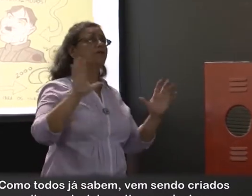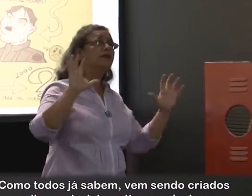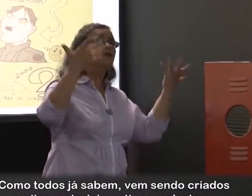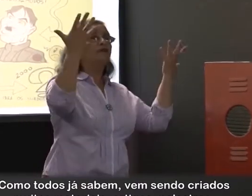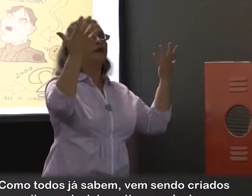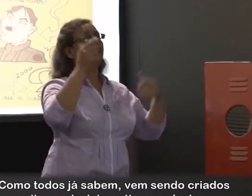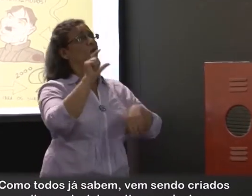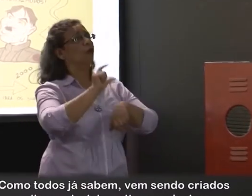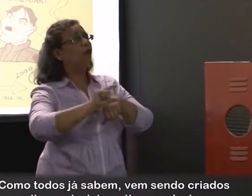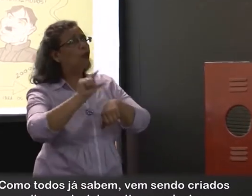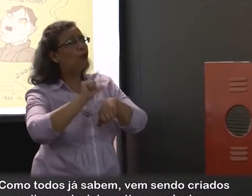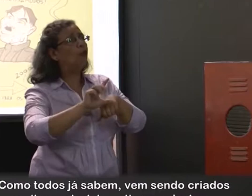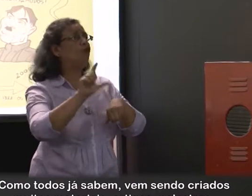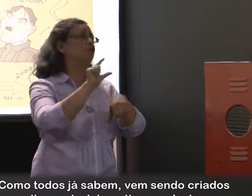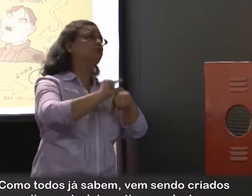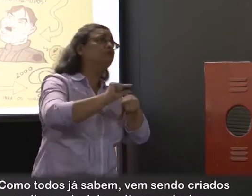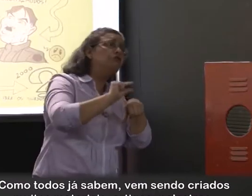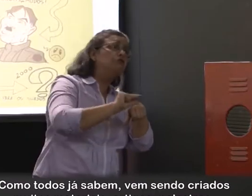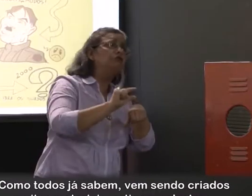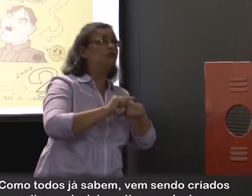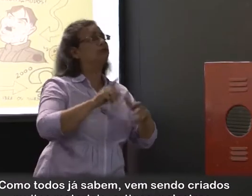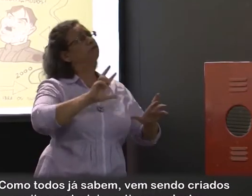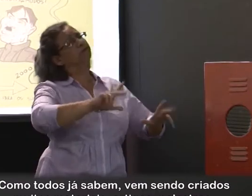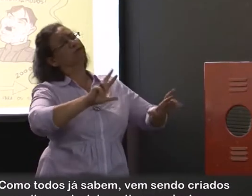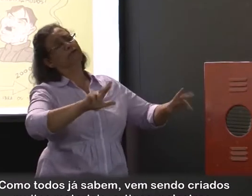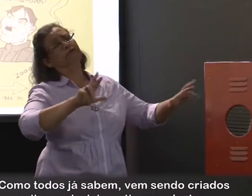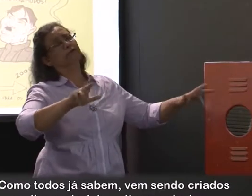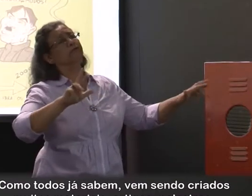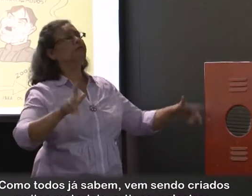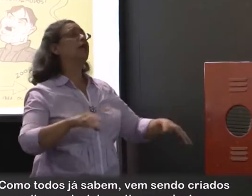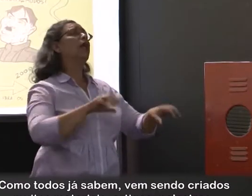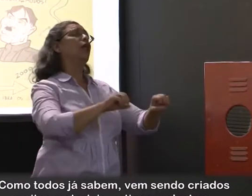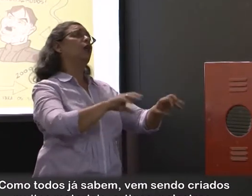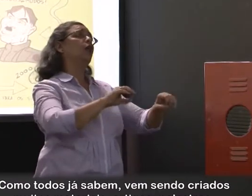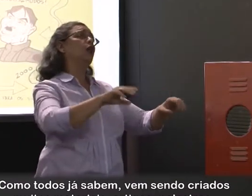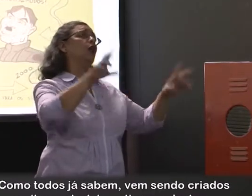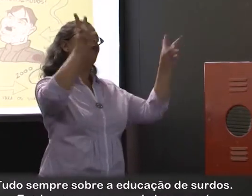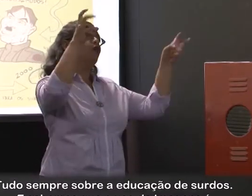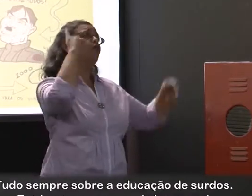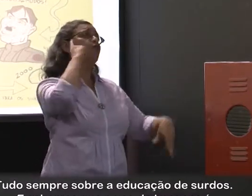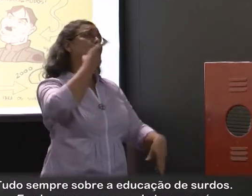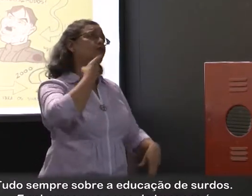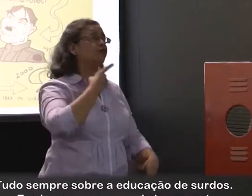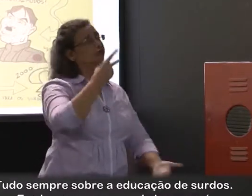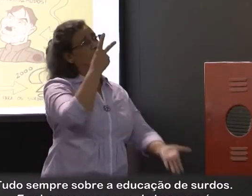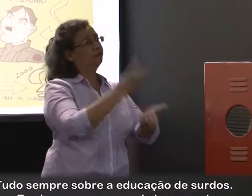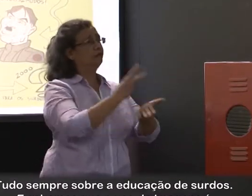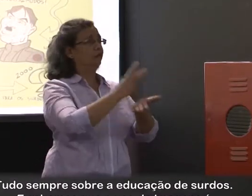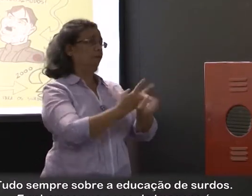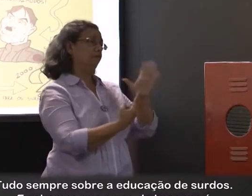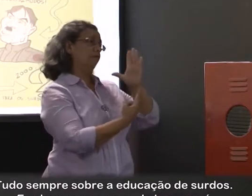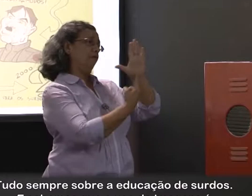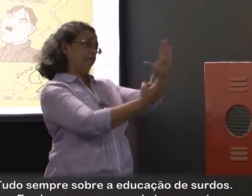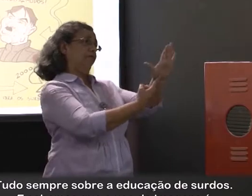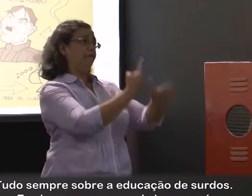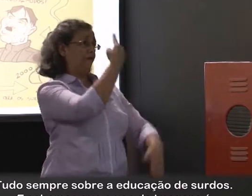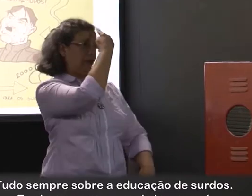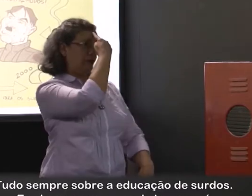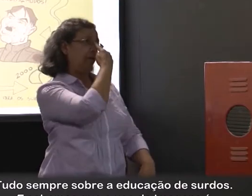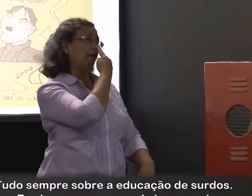artigos, vem sendo criados muitos materiais, artigos, né, palestras, tudo sempre sobre educação de surdo, é o mesmo tema,